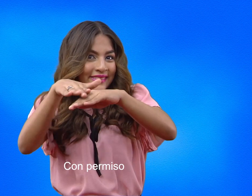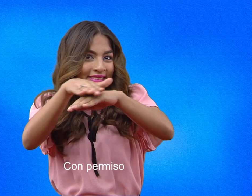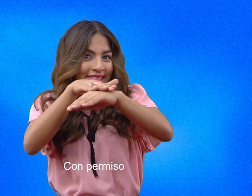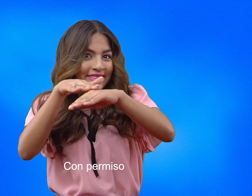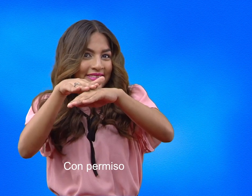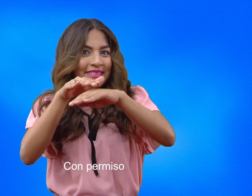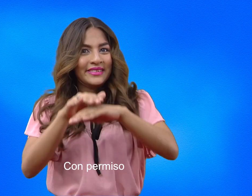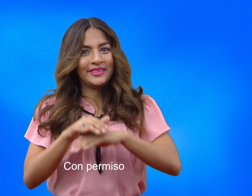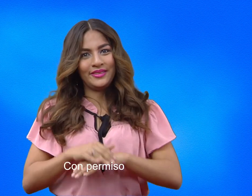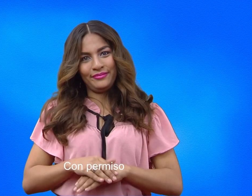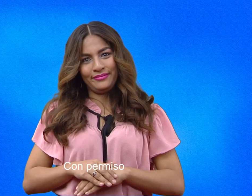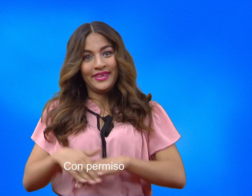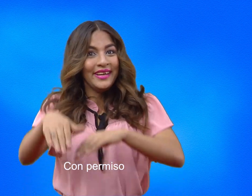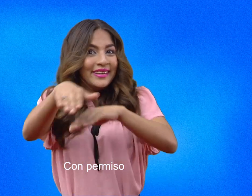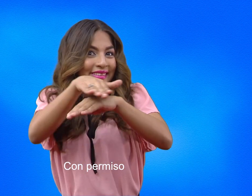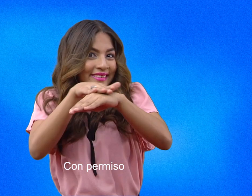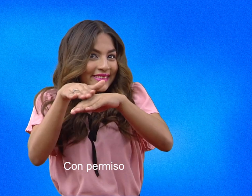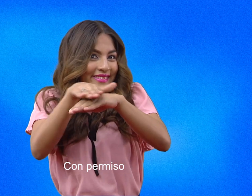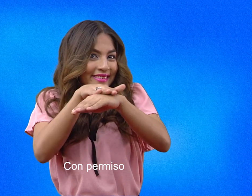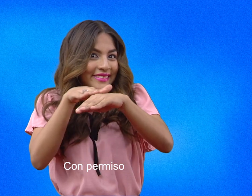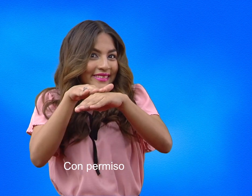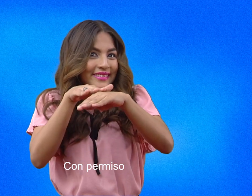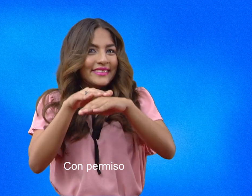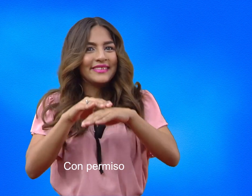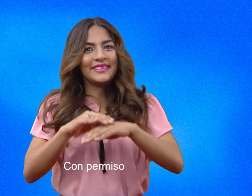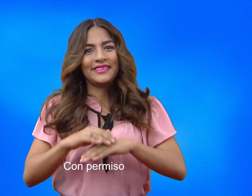Con permiso. Con permiso.